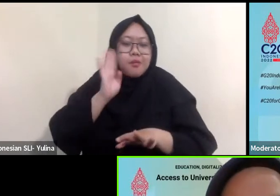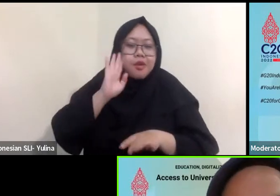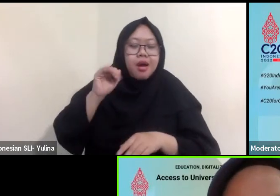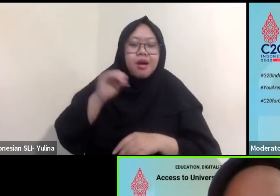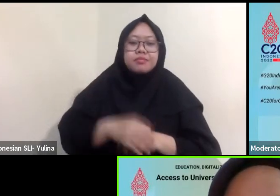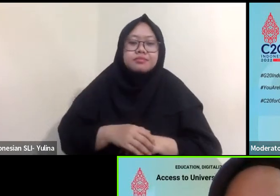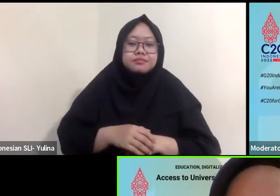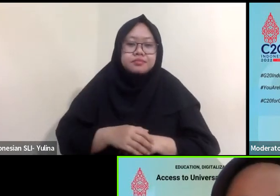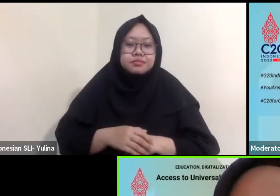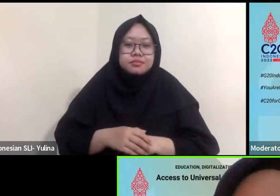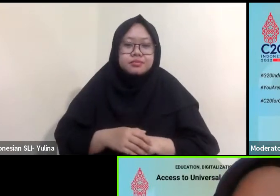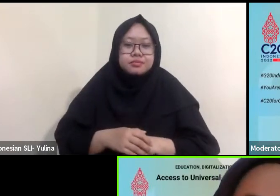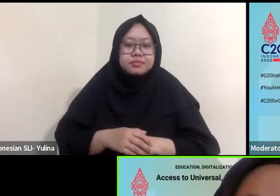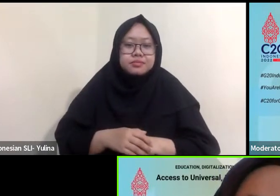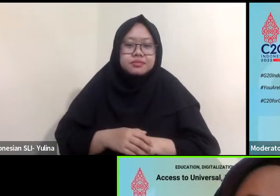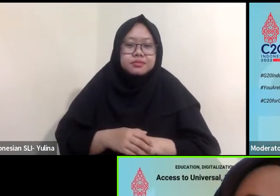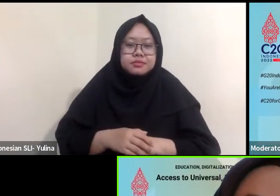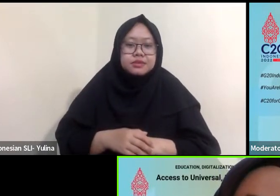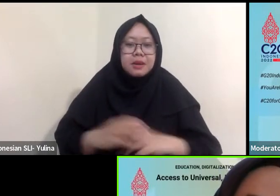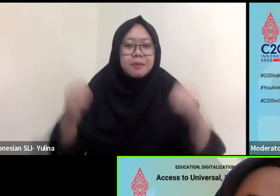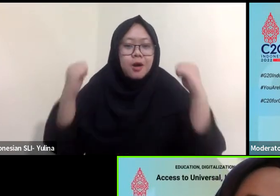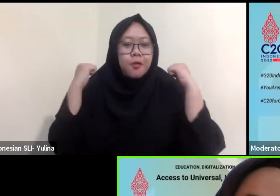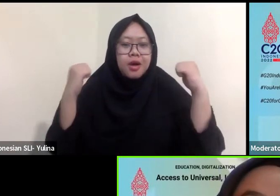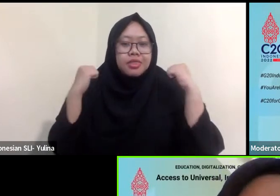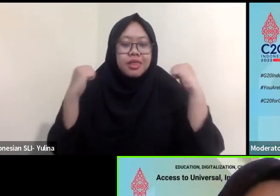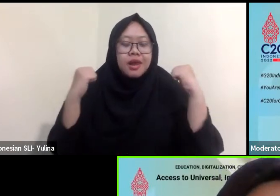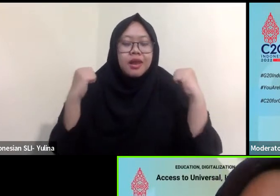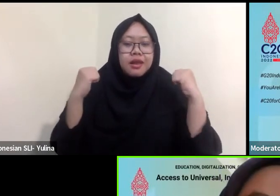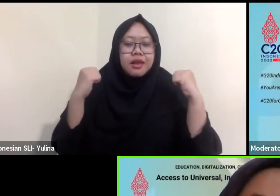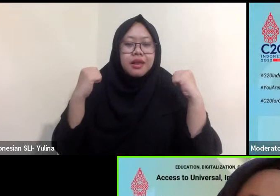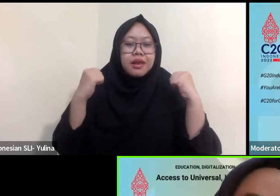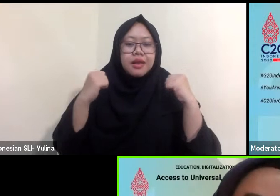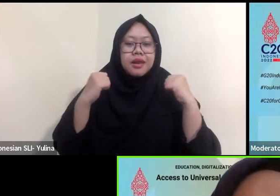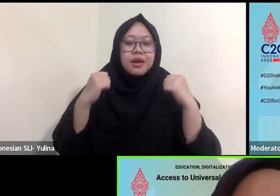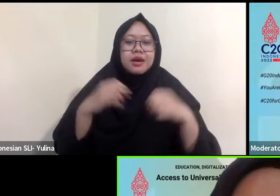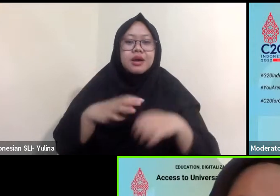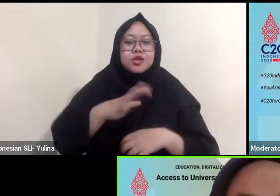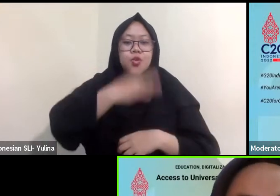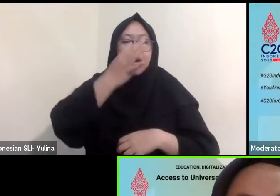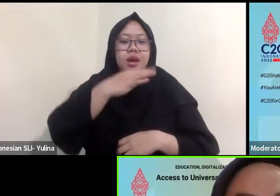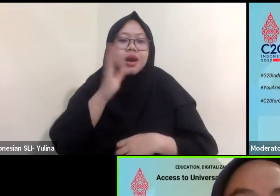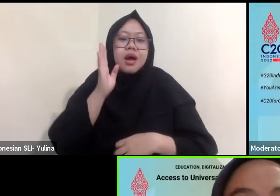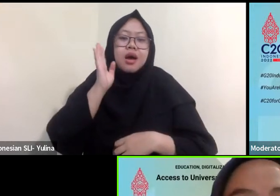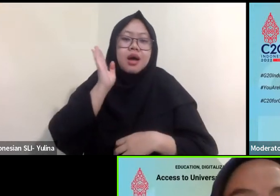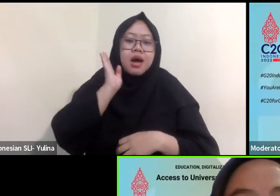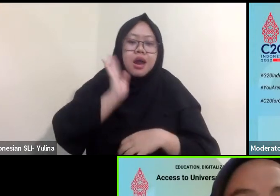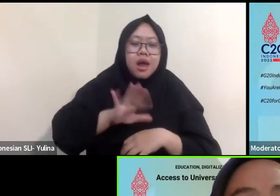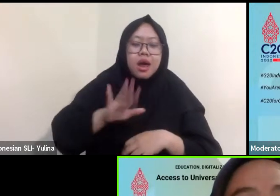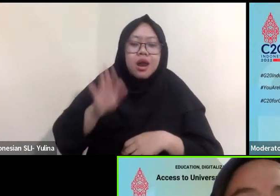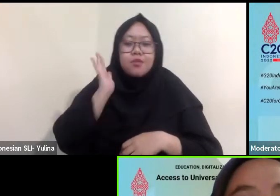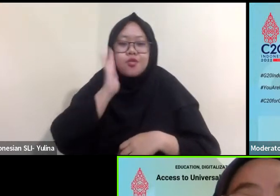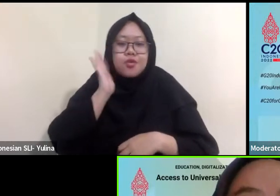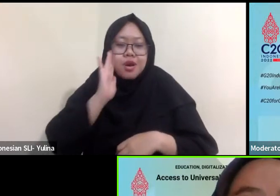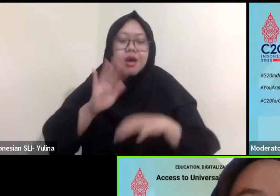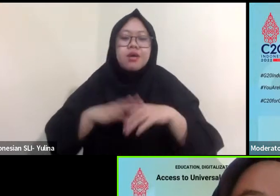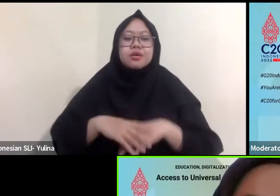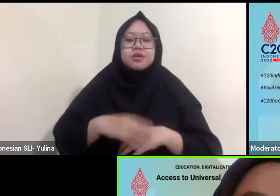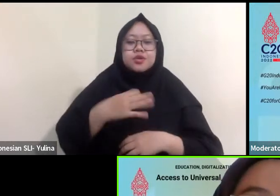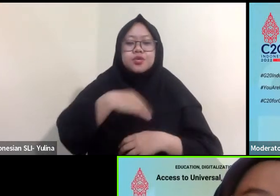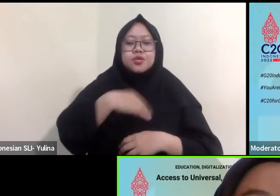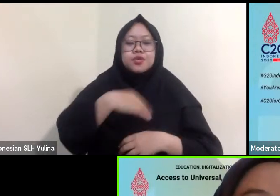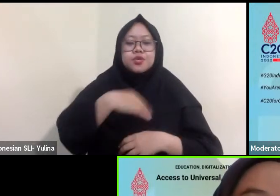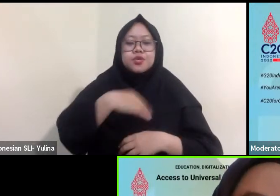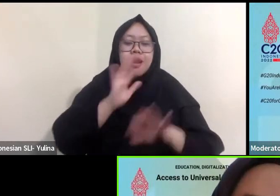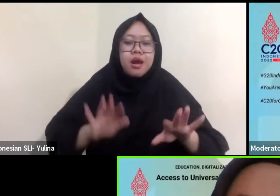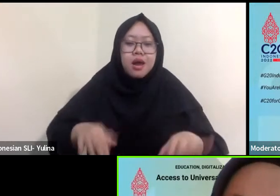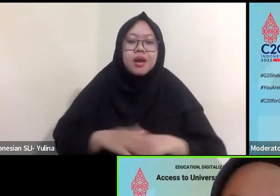Jadi the power of youth voice, children voice itu perlu